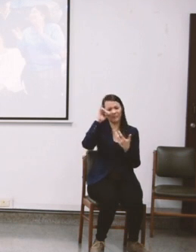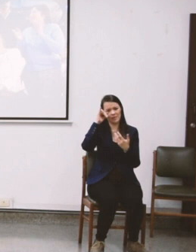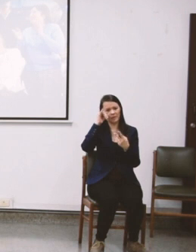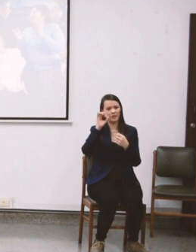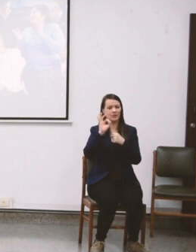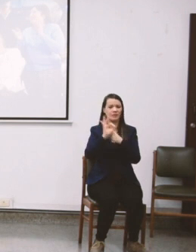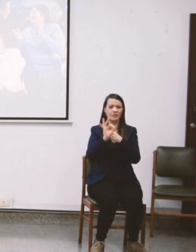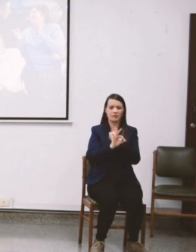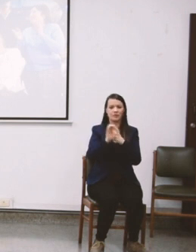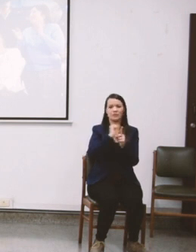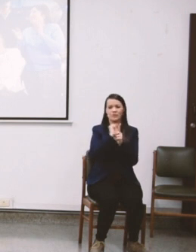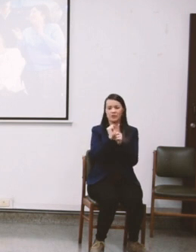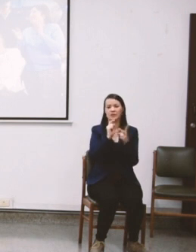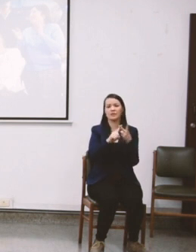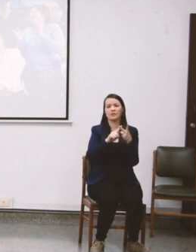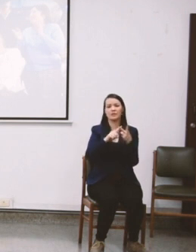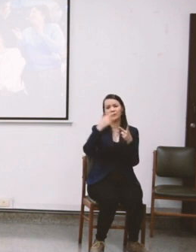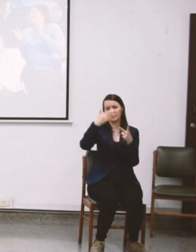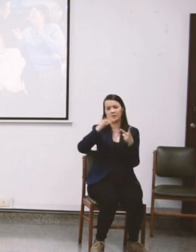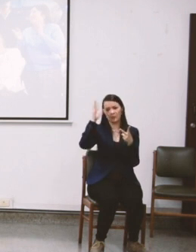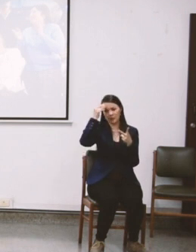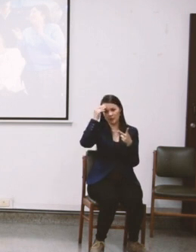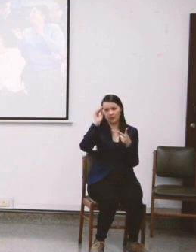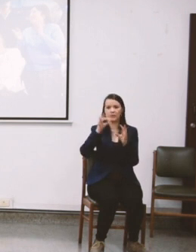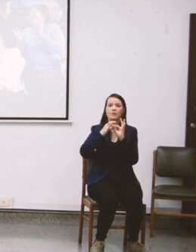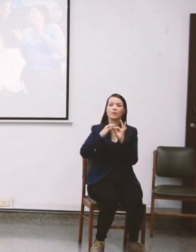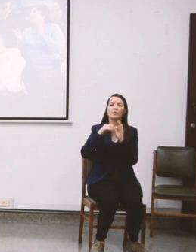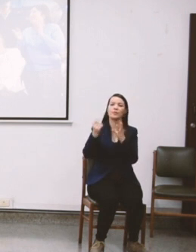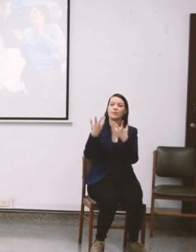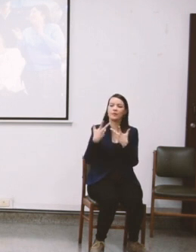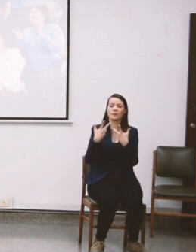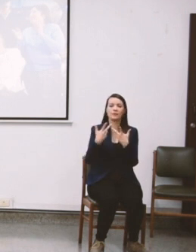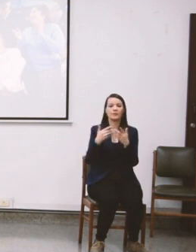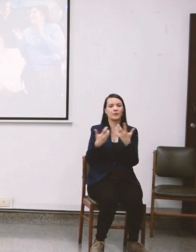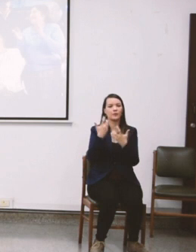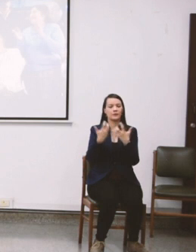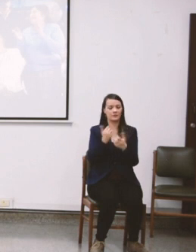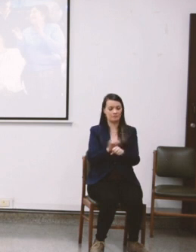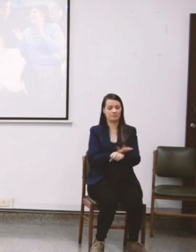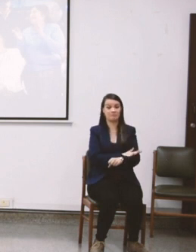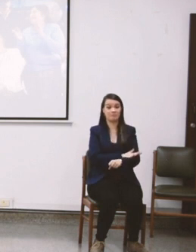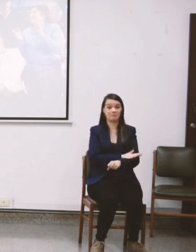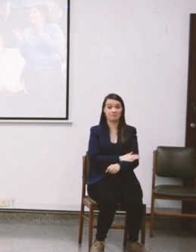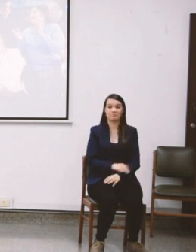psicosocial, el tema de lo que decía la compañera de la funcionalidad emocional,